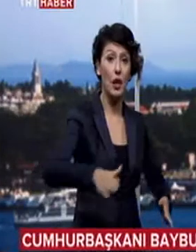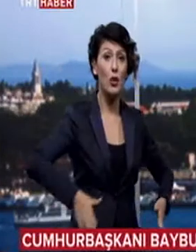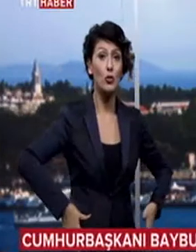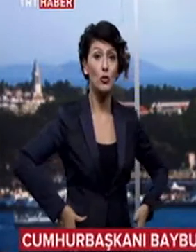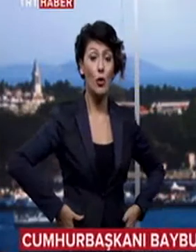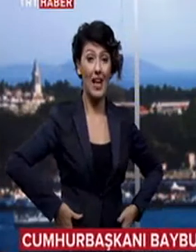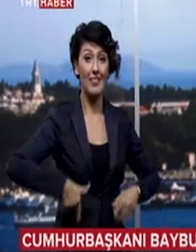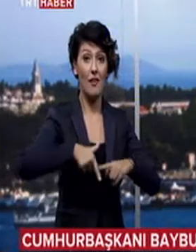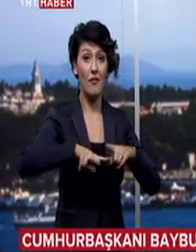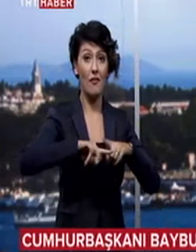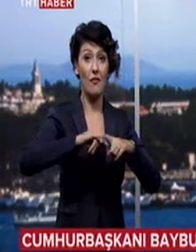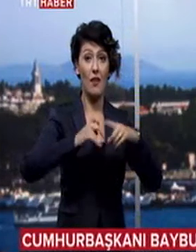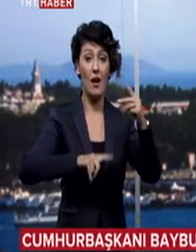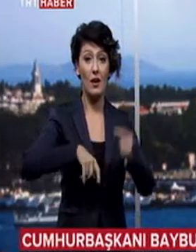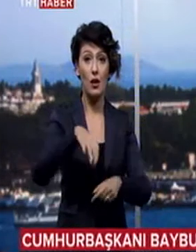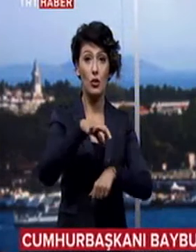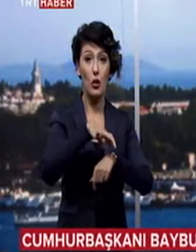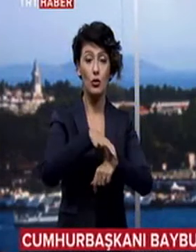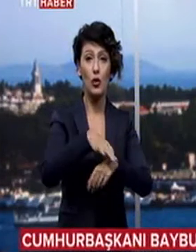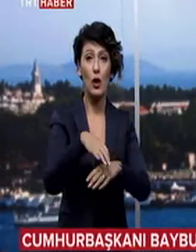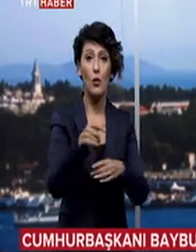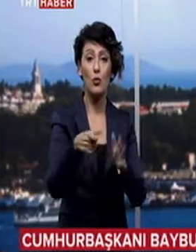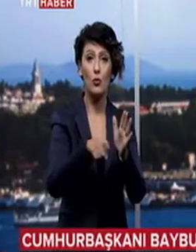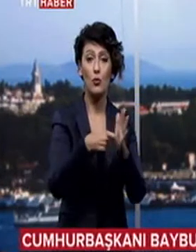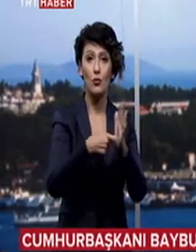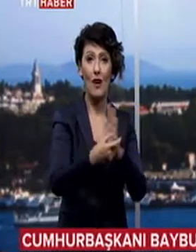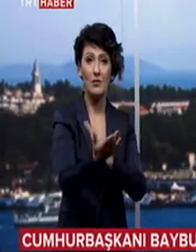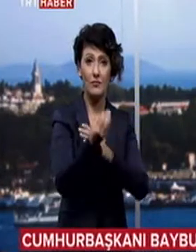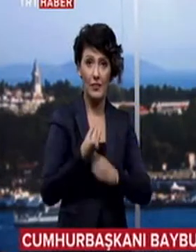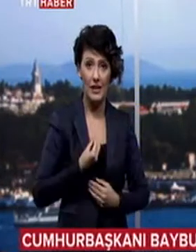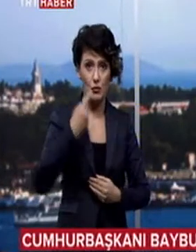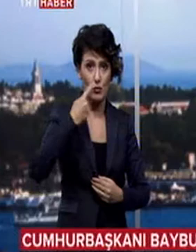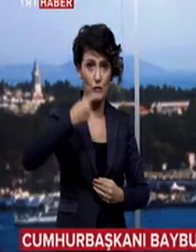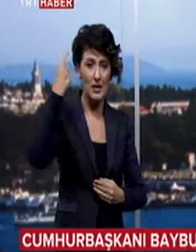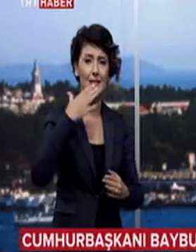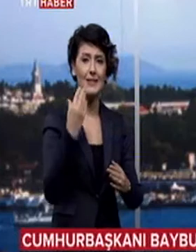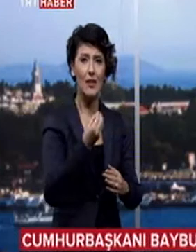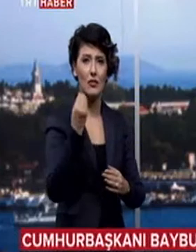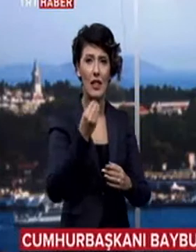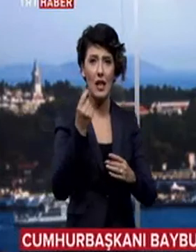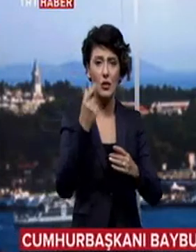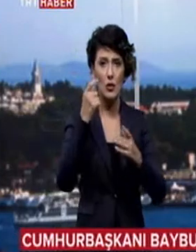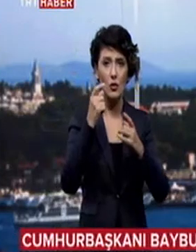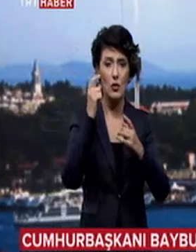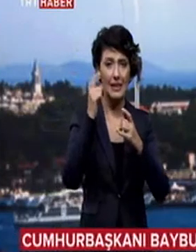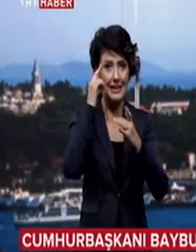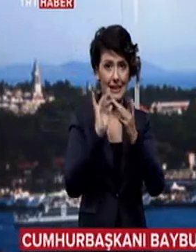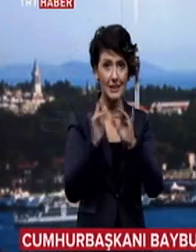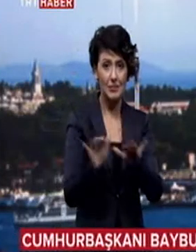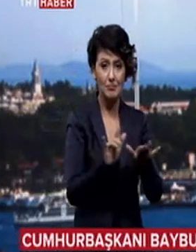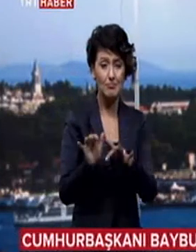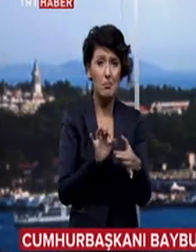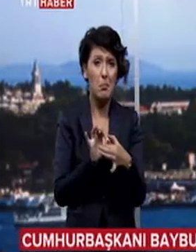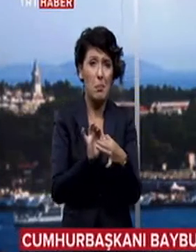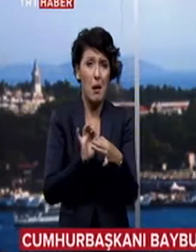katıldı. Törende Fahri Doktora unvanı verilen Cumhurbaşkanı, gençlerin sosyal medya